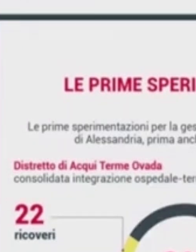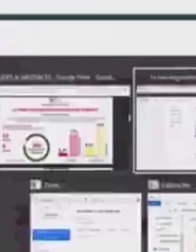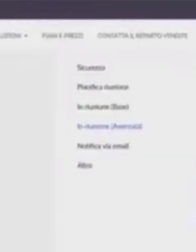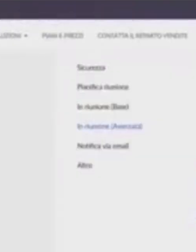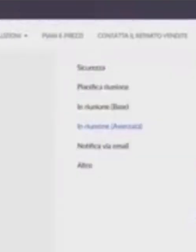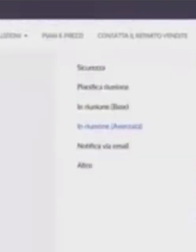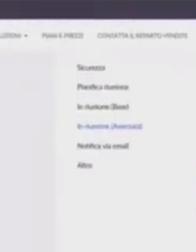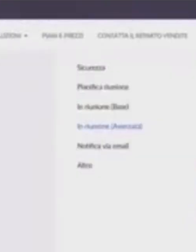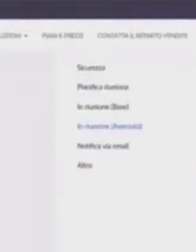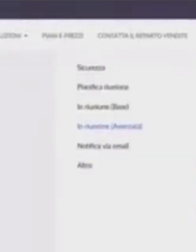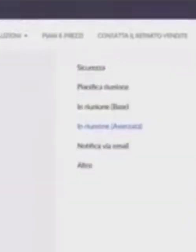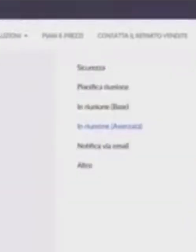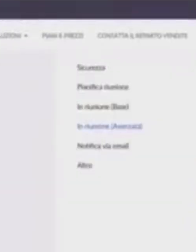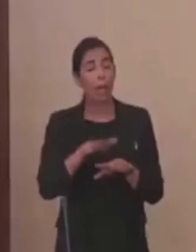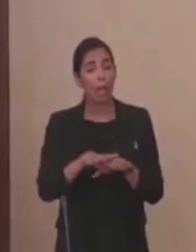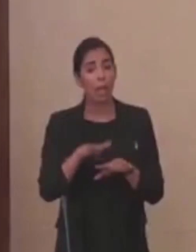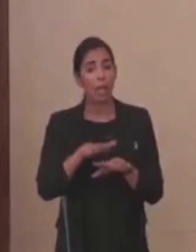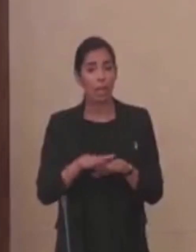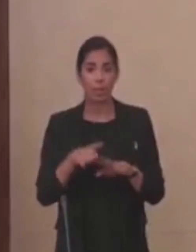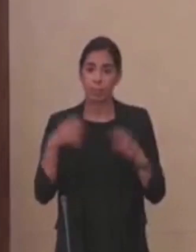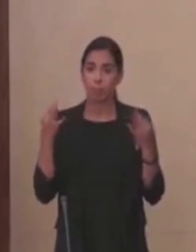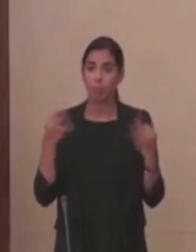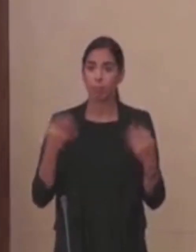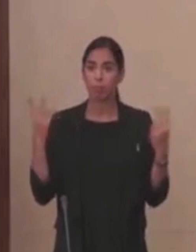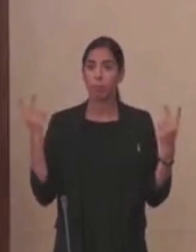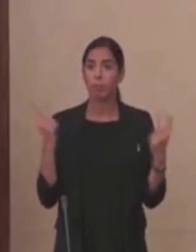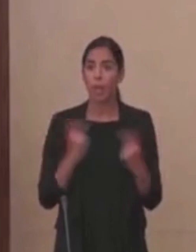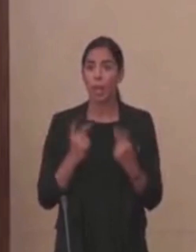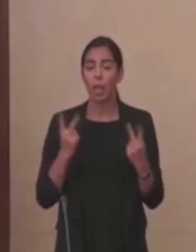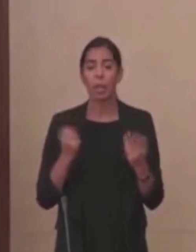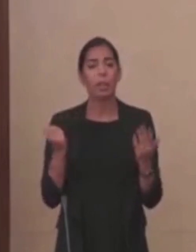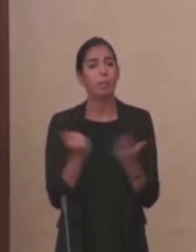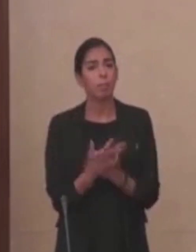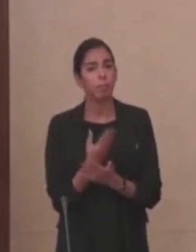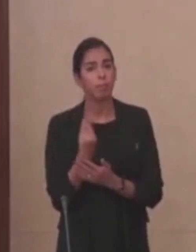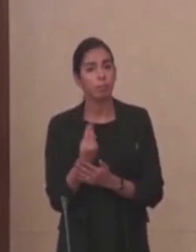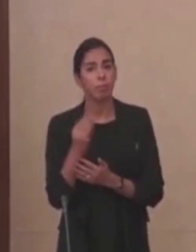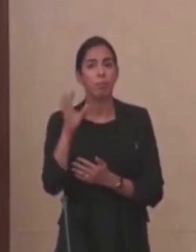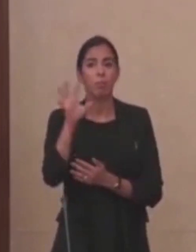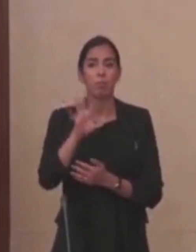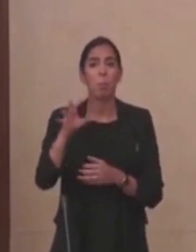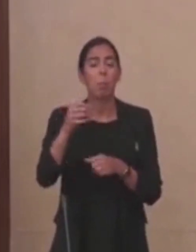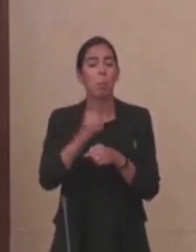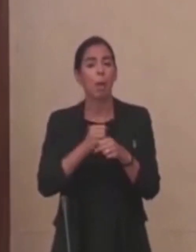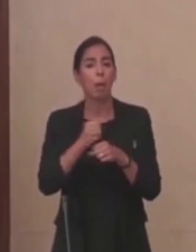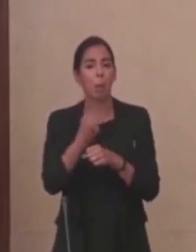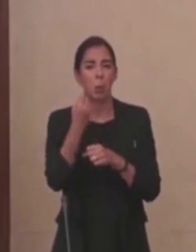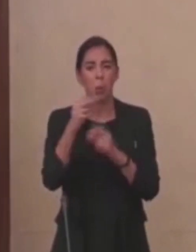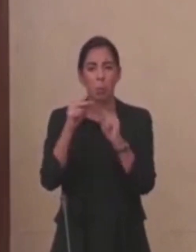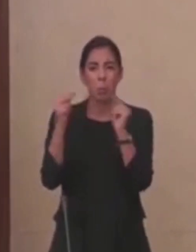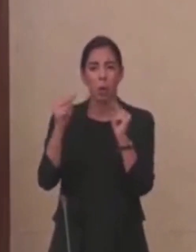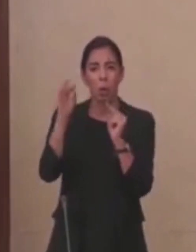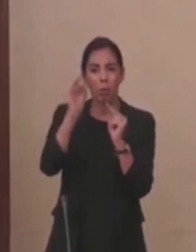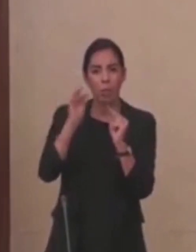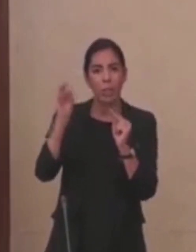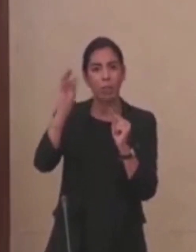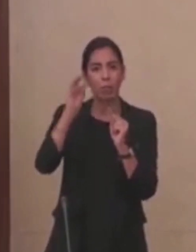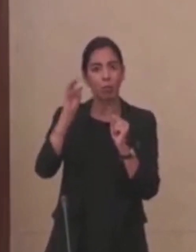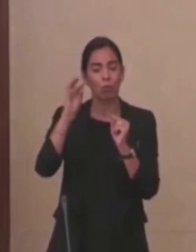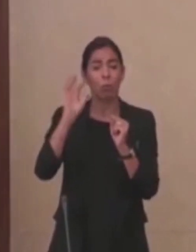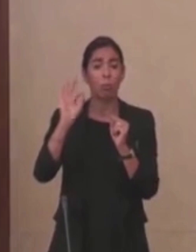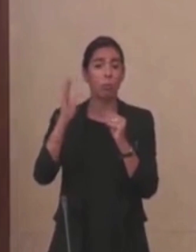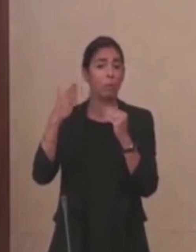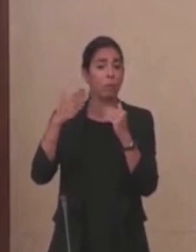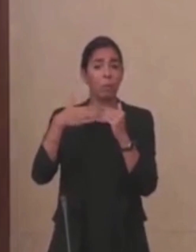La première expérience affirmée, solide, qui a eu lieu dans une des provinces